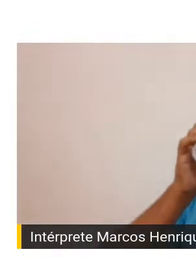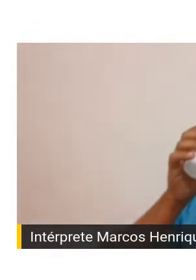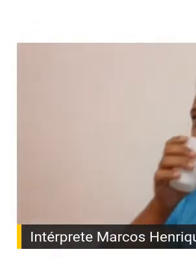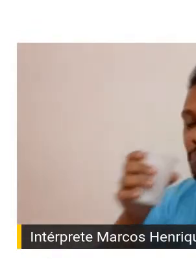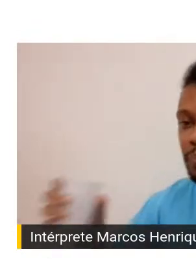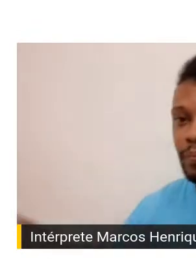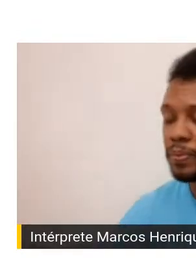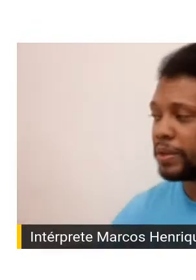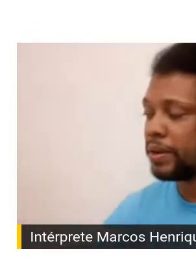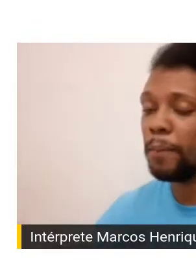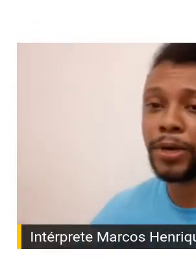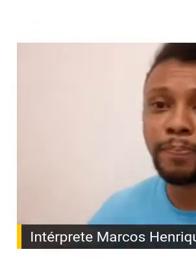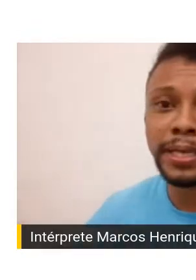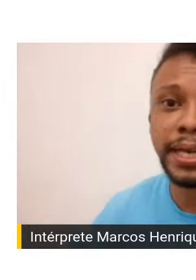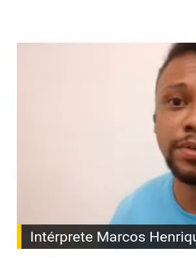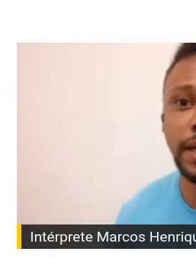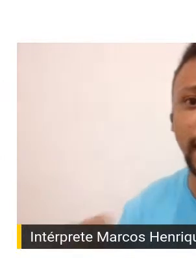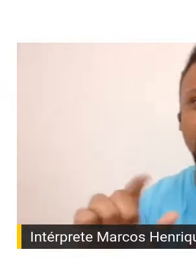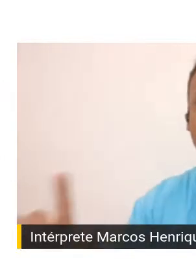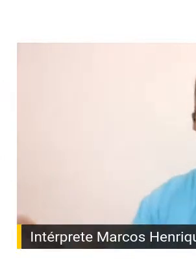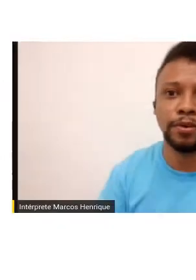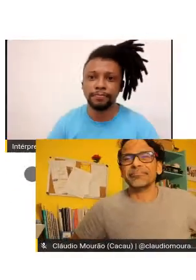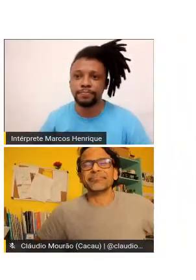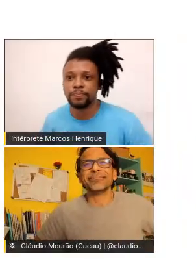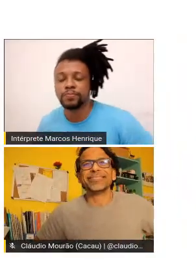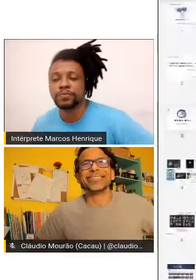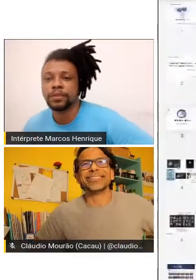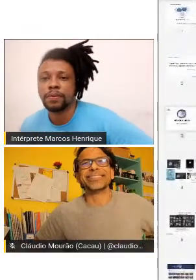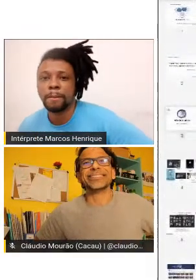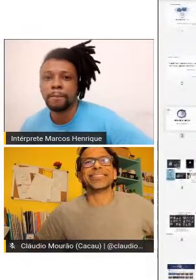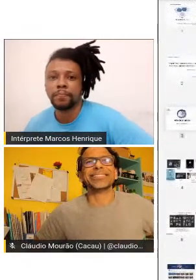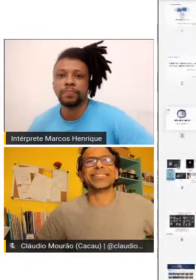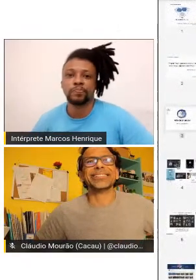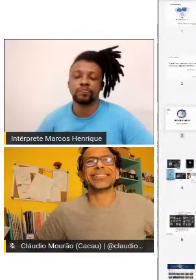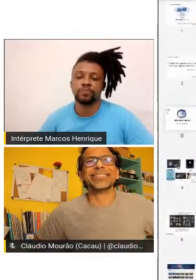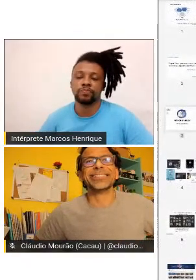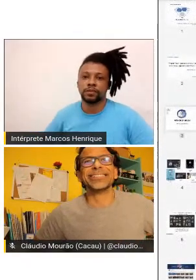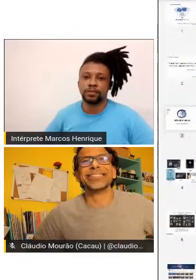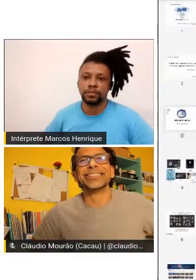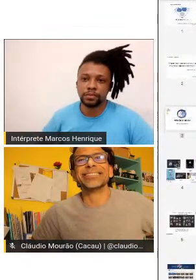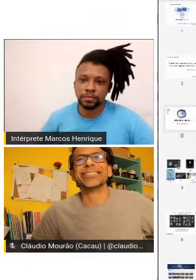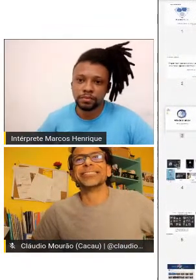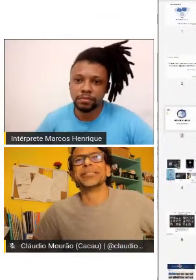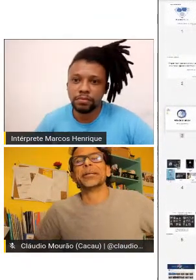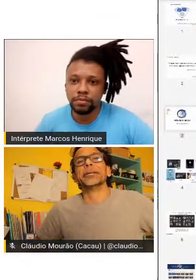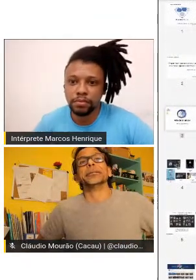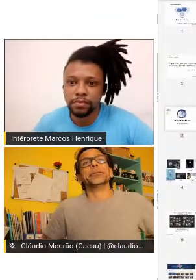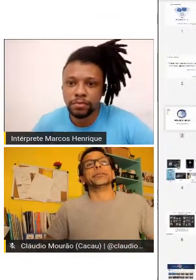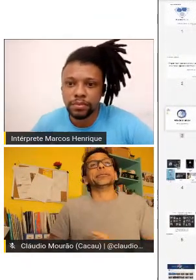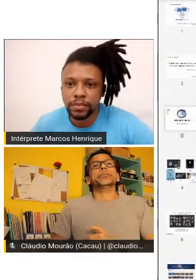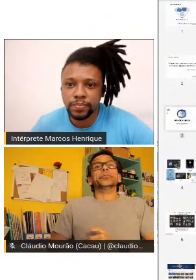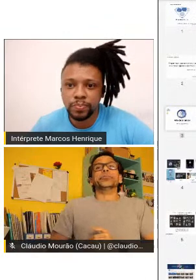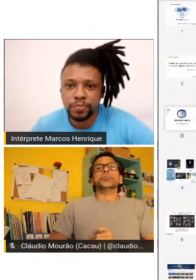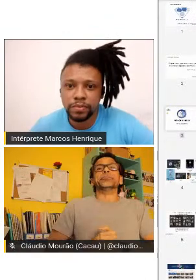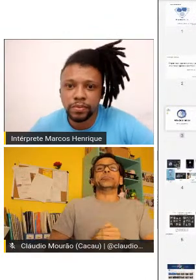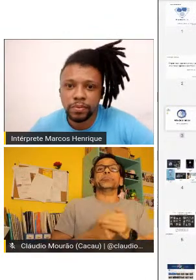E aí e pode passar o slide por favor um